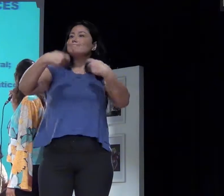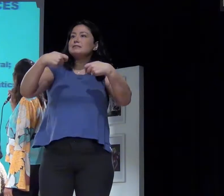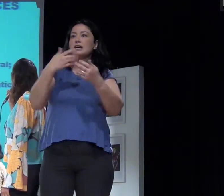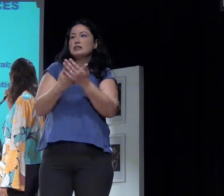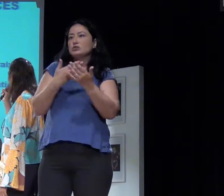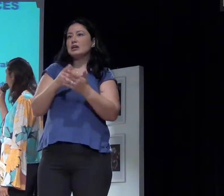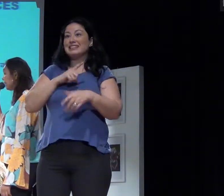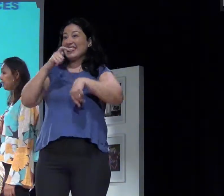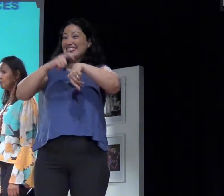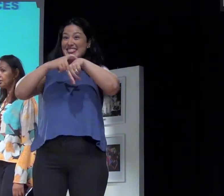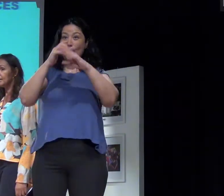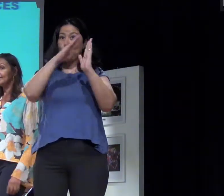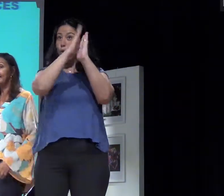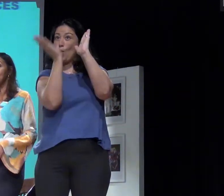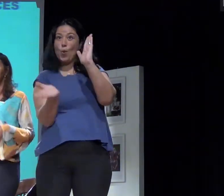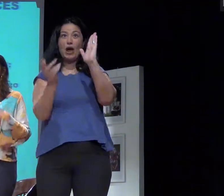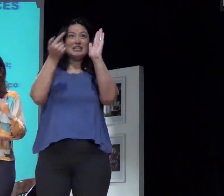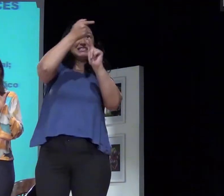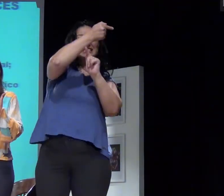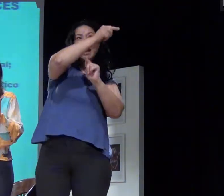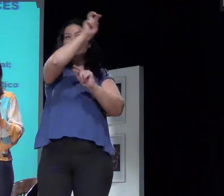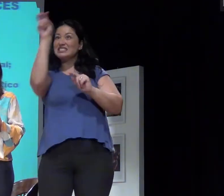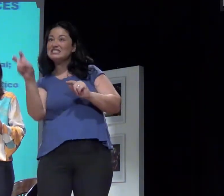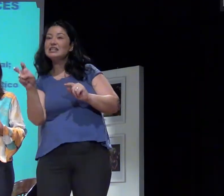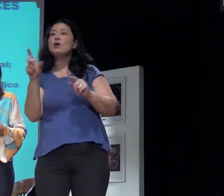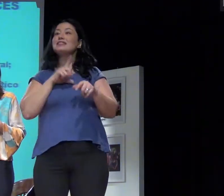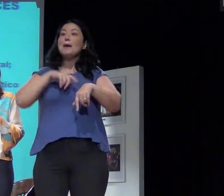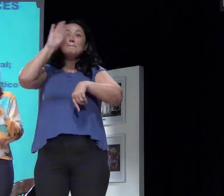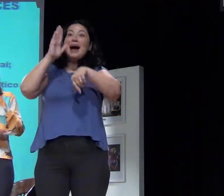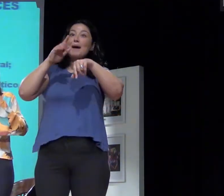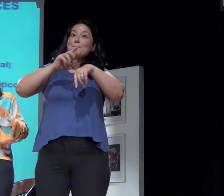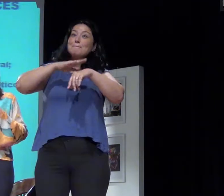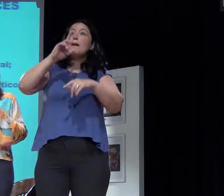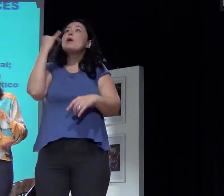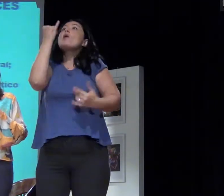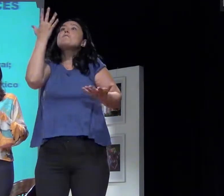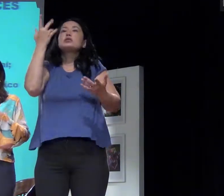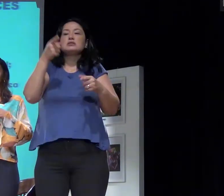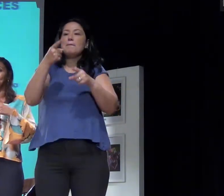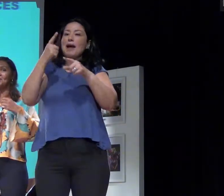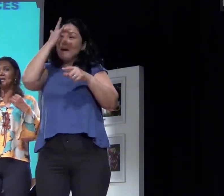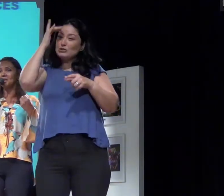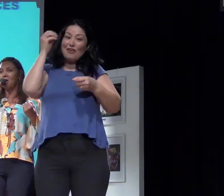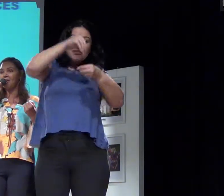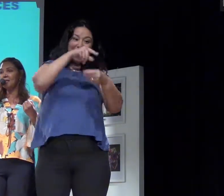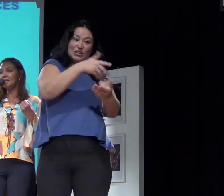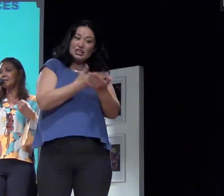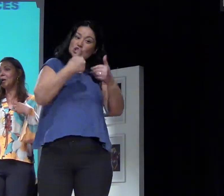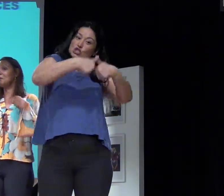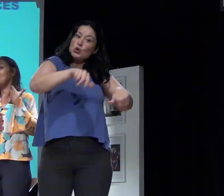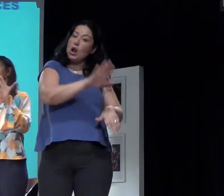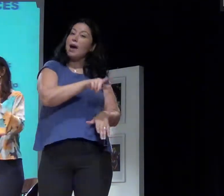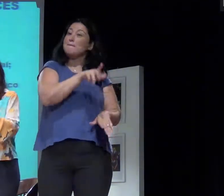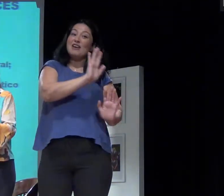tempo integral é para que realmente ele tenha mais tempo dentro dessa escola, apesar de que eles estão na escola, mas